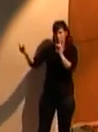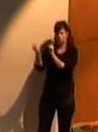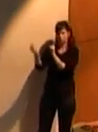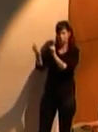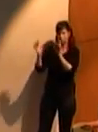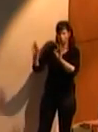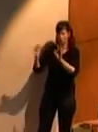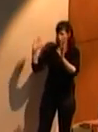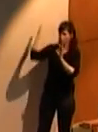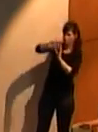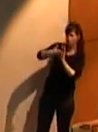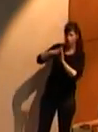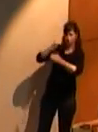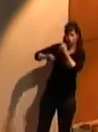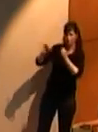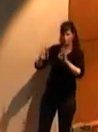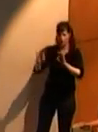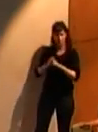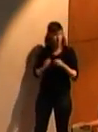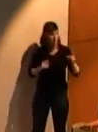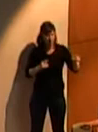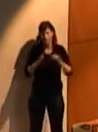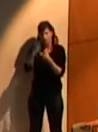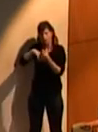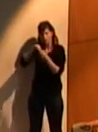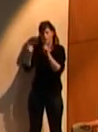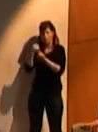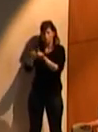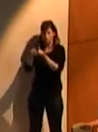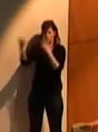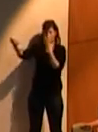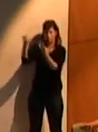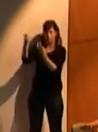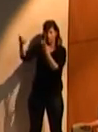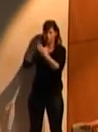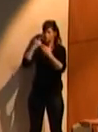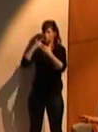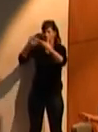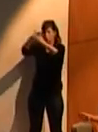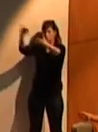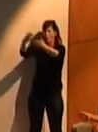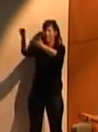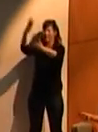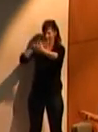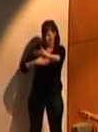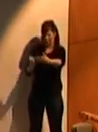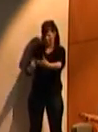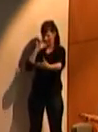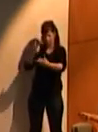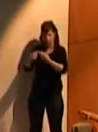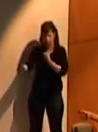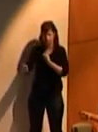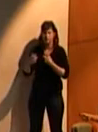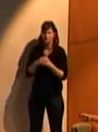sans interférence, on va dire. Oui, et les contrastes des parois pour qu'on puisse se voir aisément. Là, on voit aussi